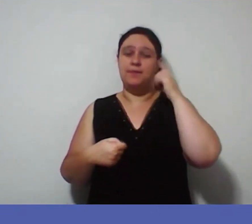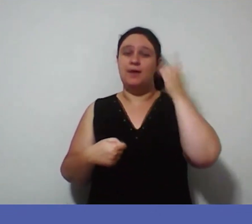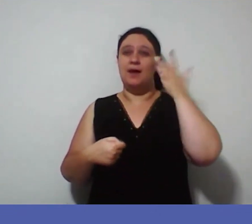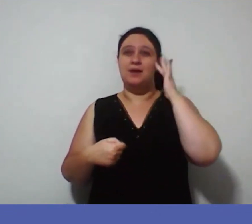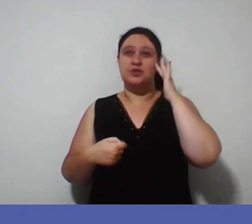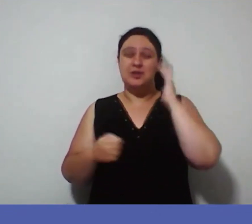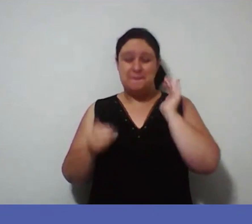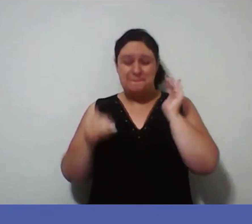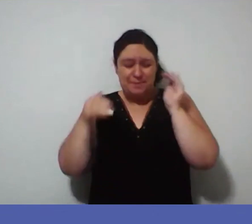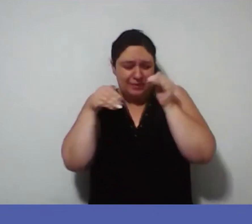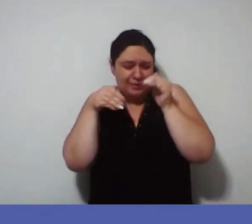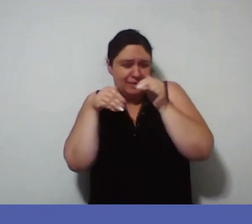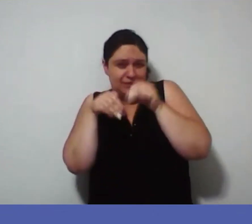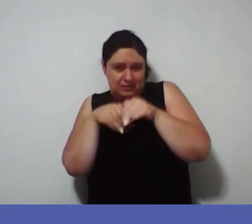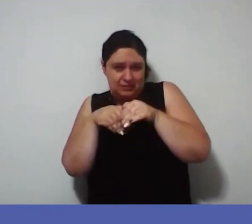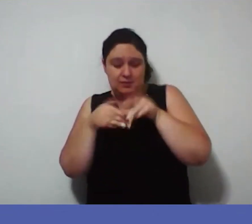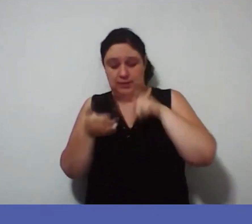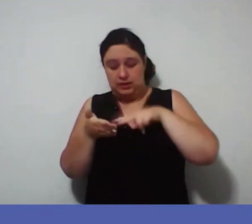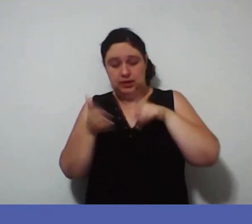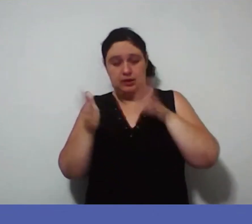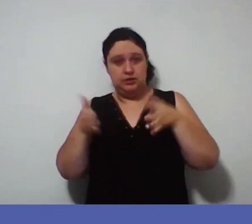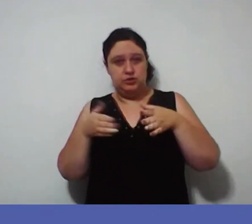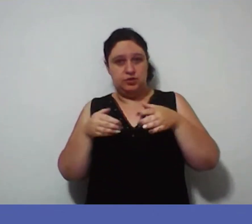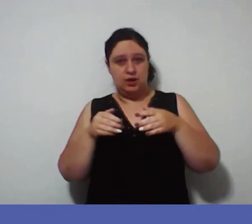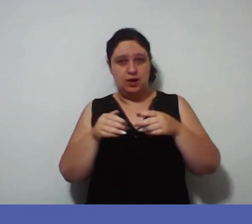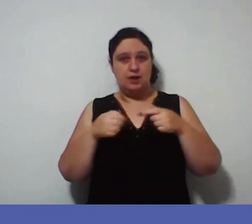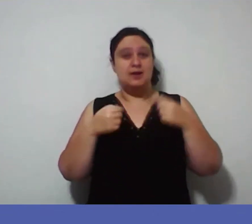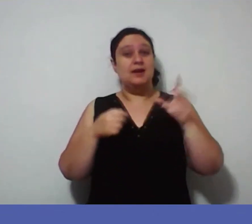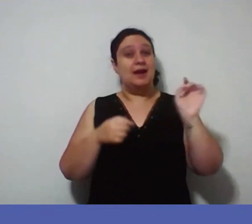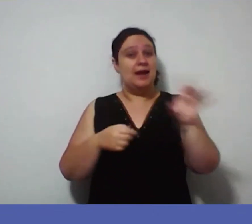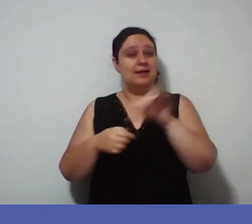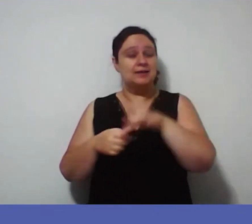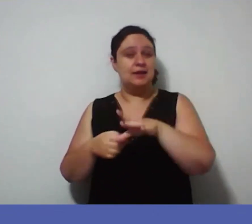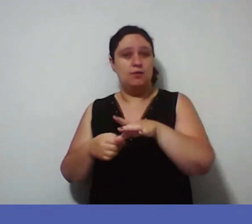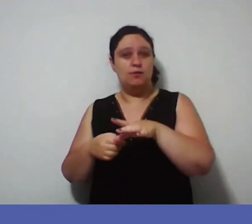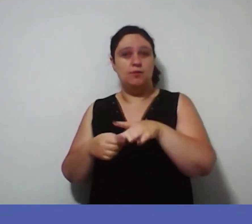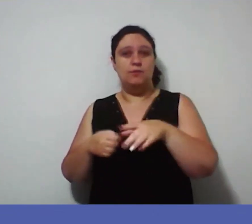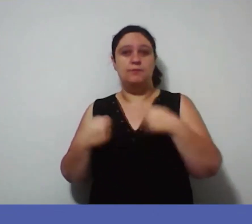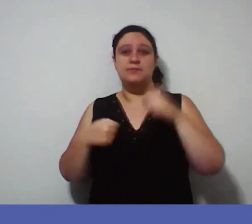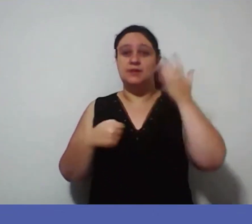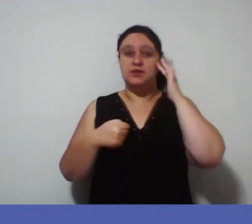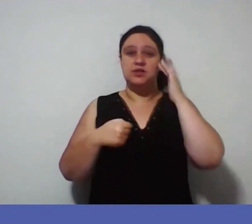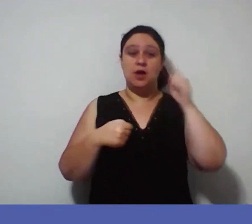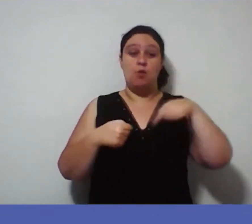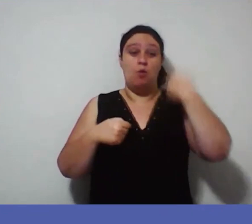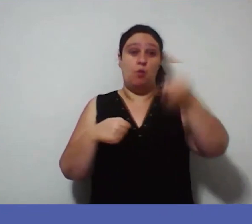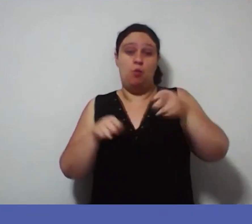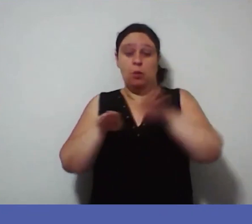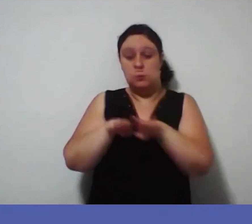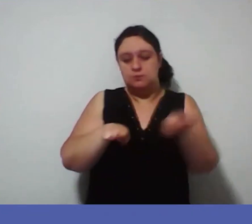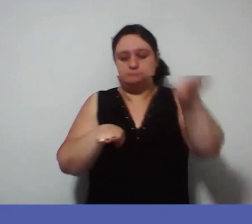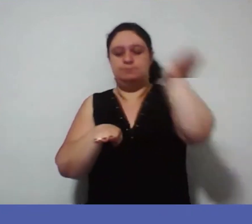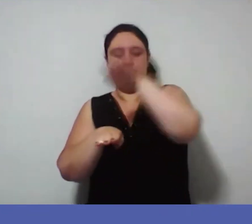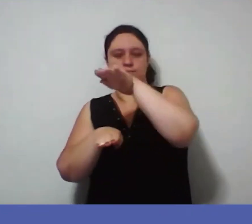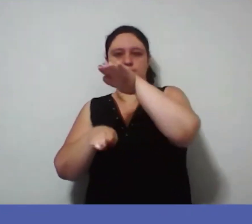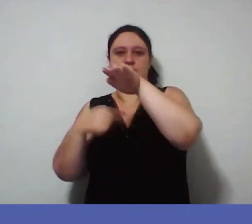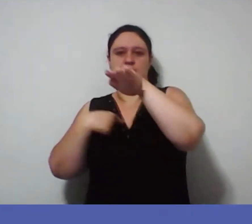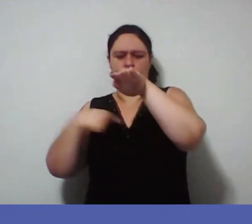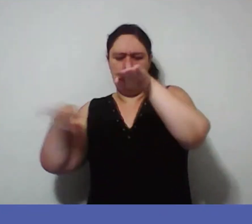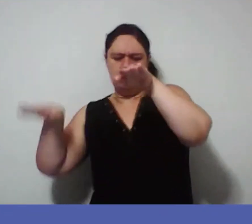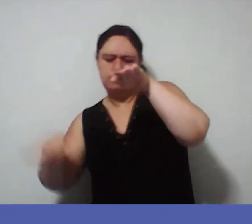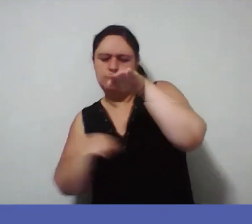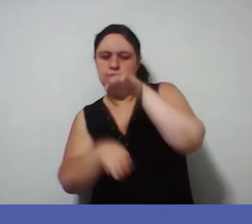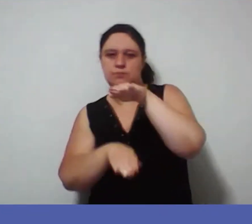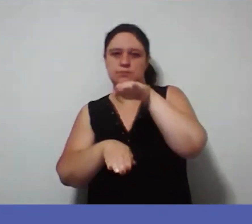isso, os outros superiores a si mesmo. Filipenses 2, versículo 3. Aí tomemos o exemplo de